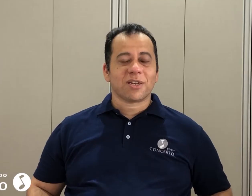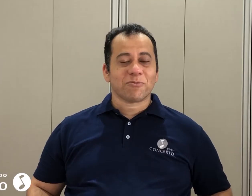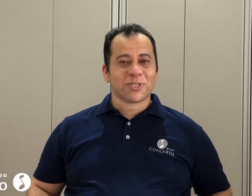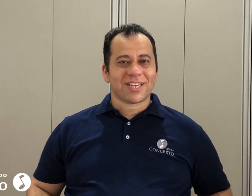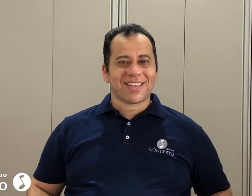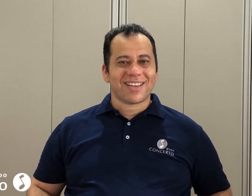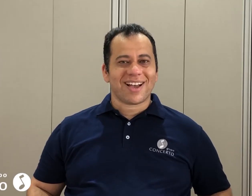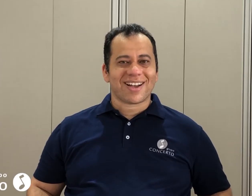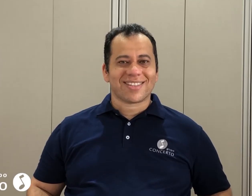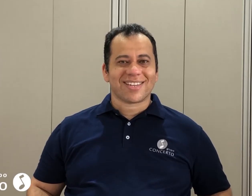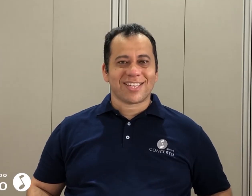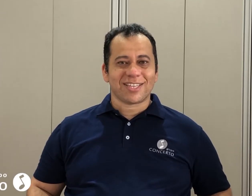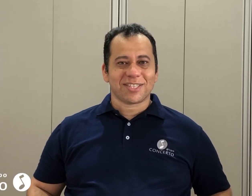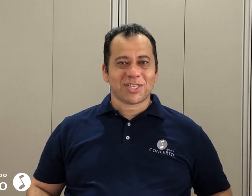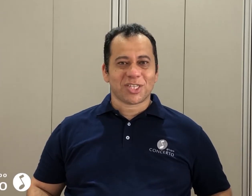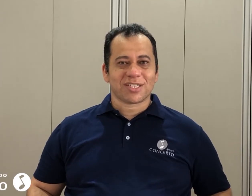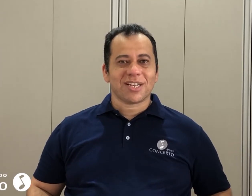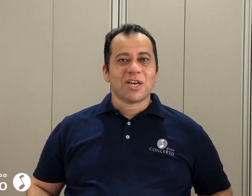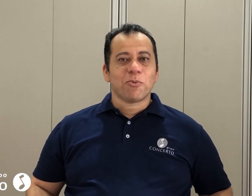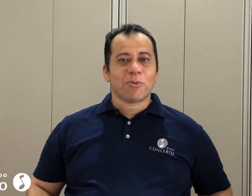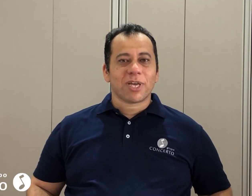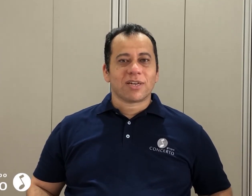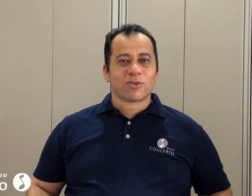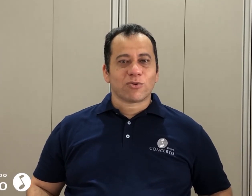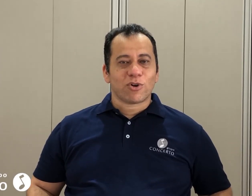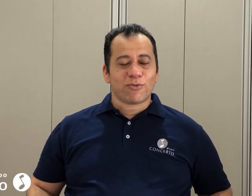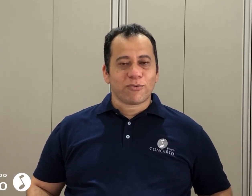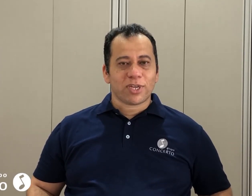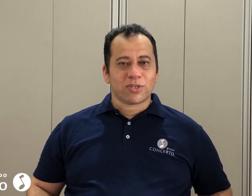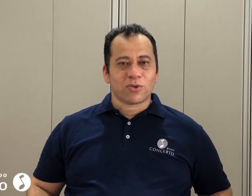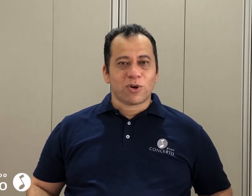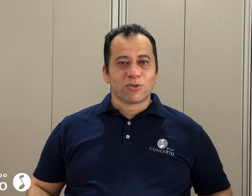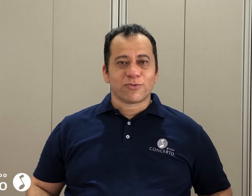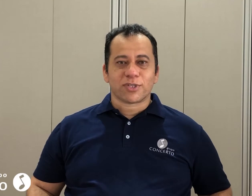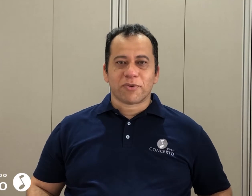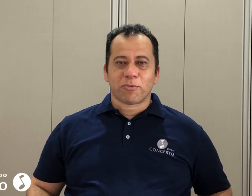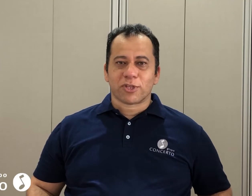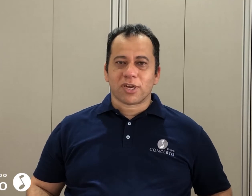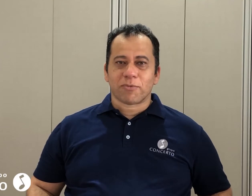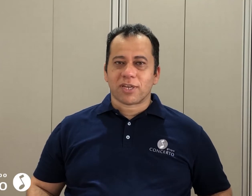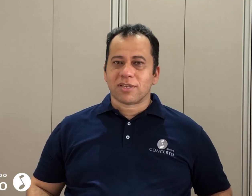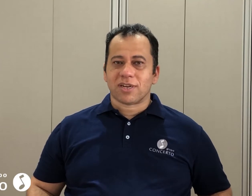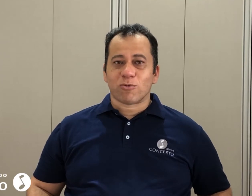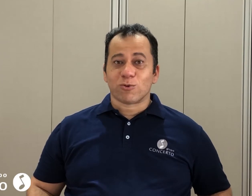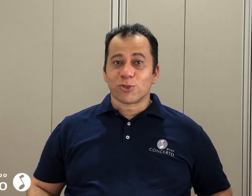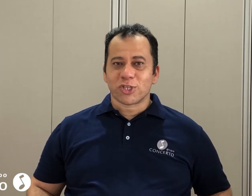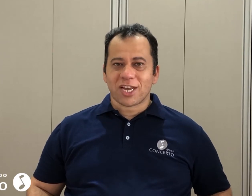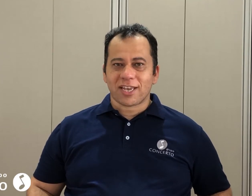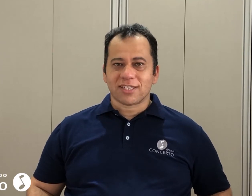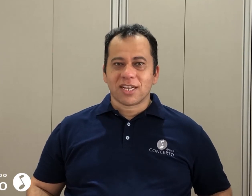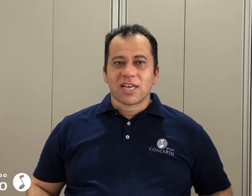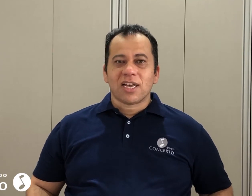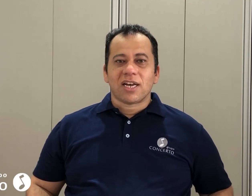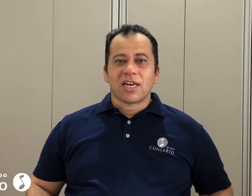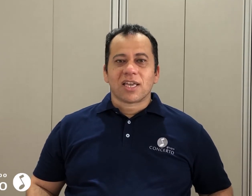Estaremos aqui a cada 15 dias publicando um novo vídeo, onde você vai poder aprender alguns sinais